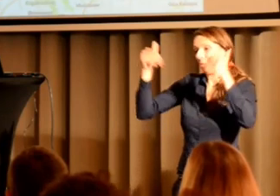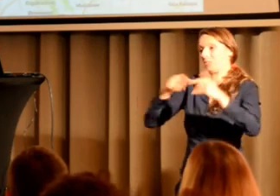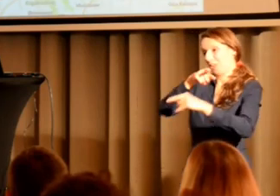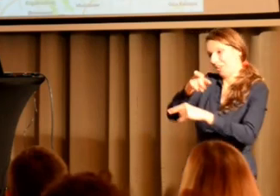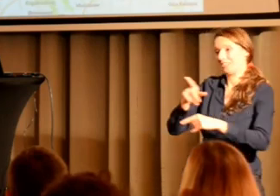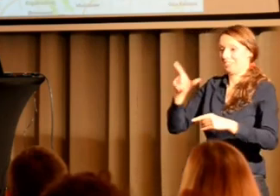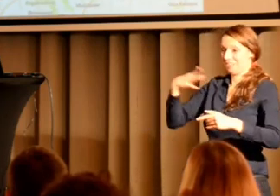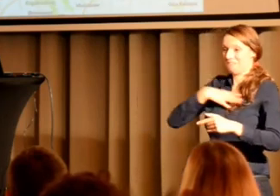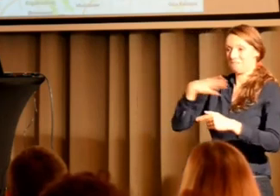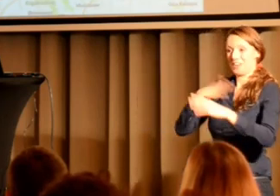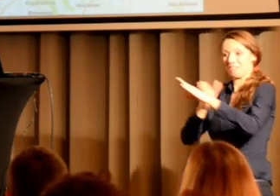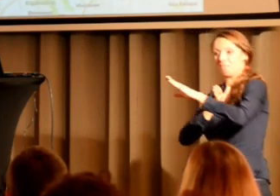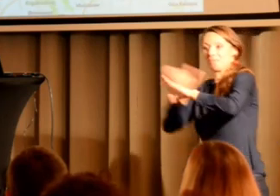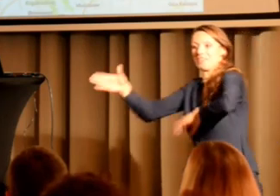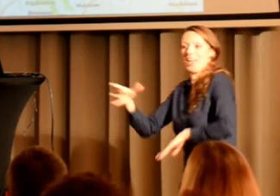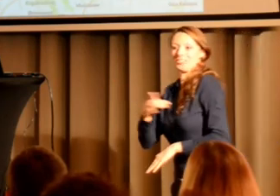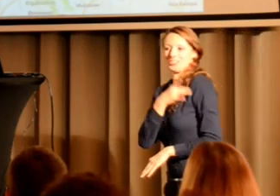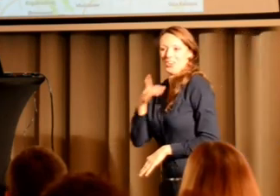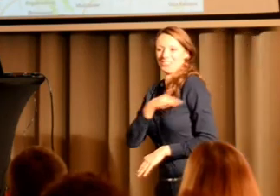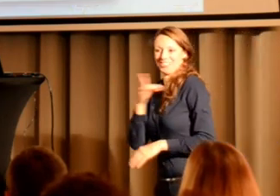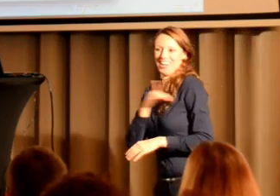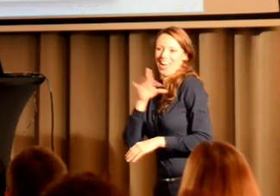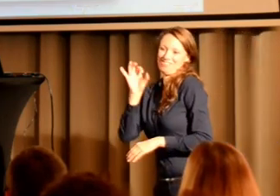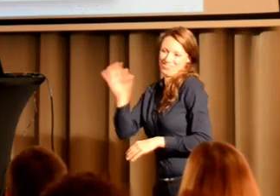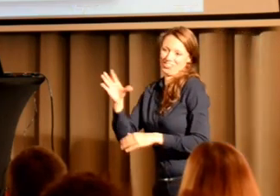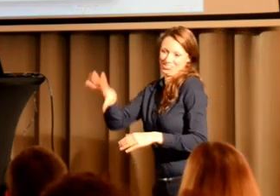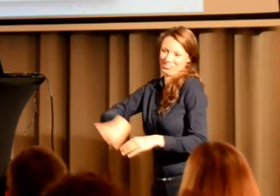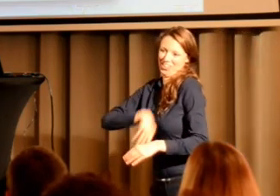cioci na imieninach.